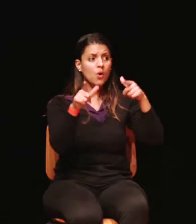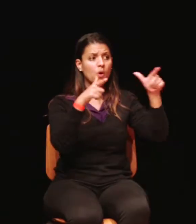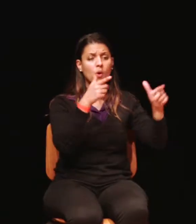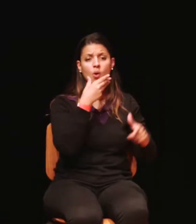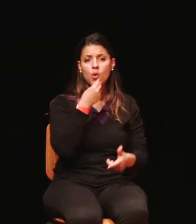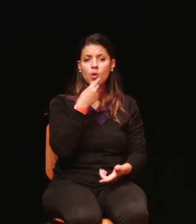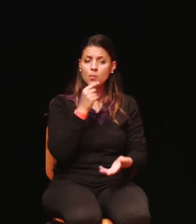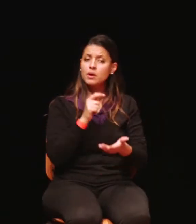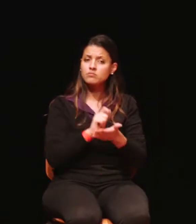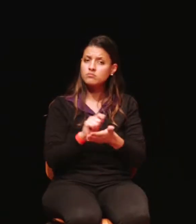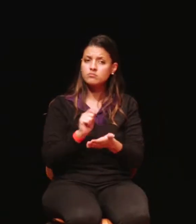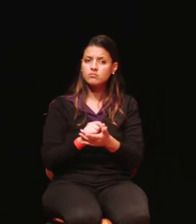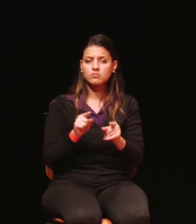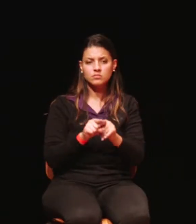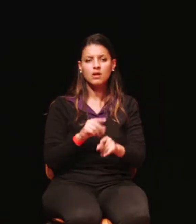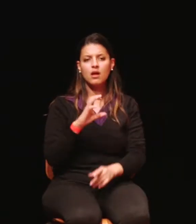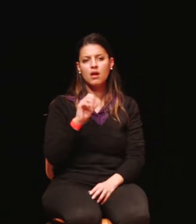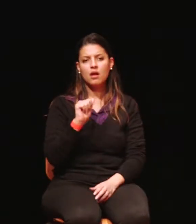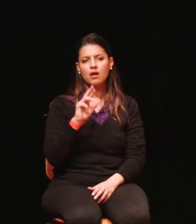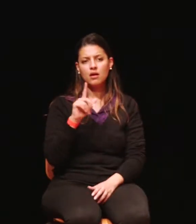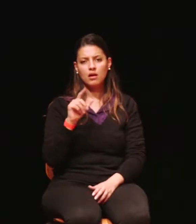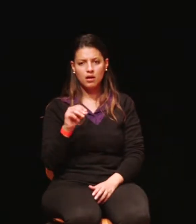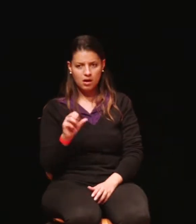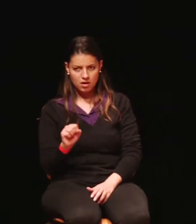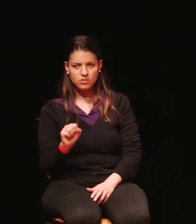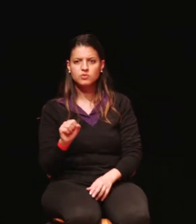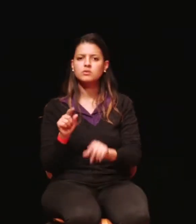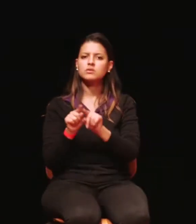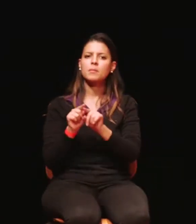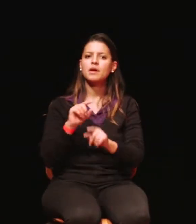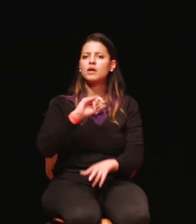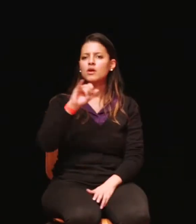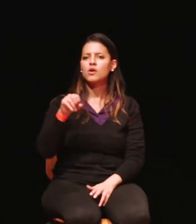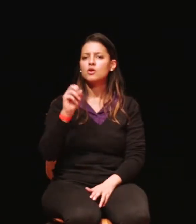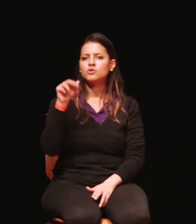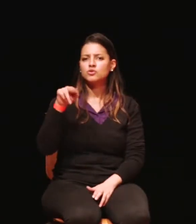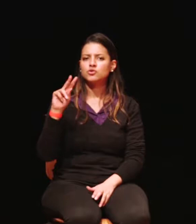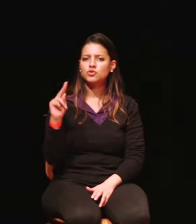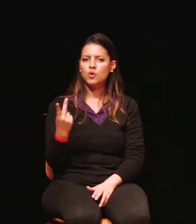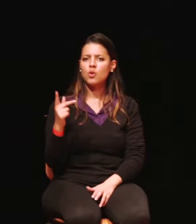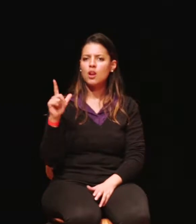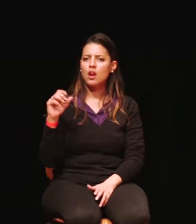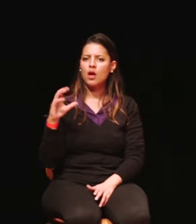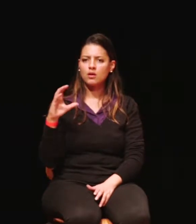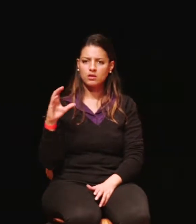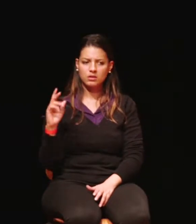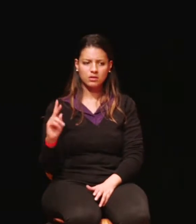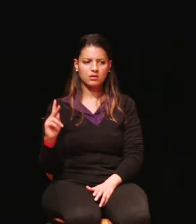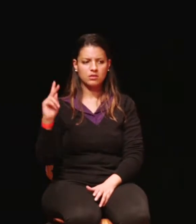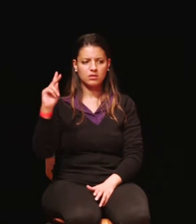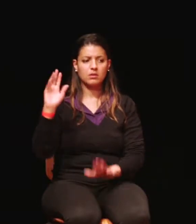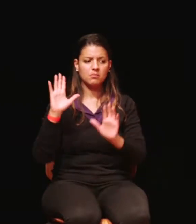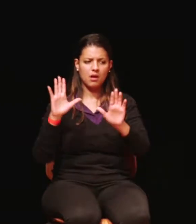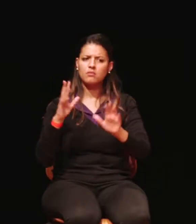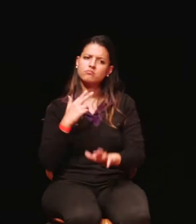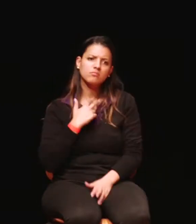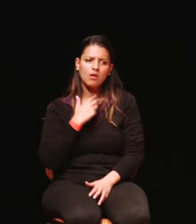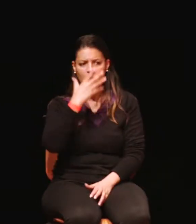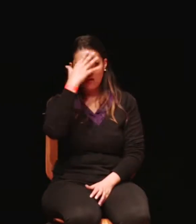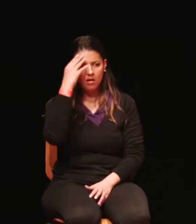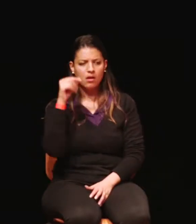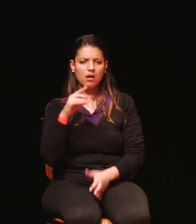caso de Montaigne, Fenelon e John Locke. Mas não devemos esquecer que, originalmente,